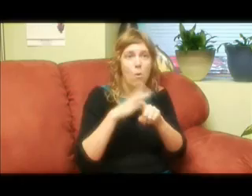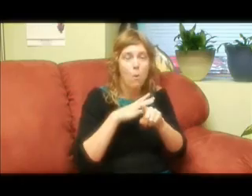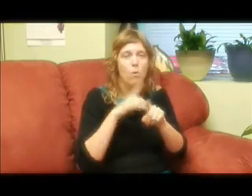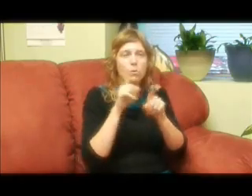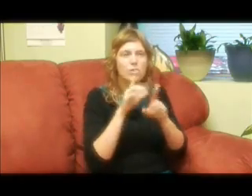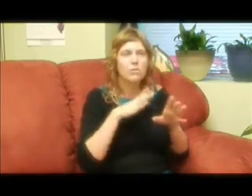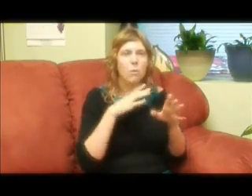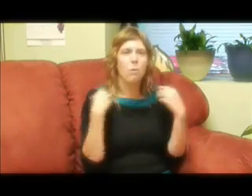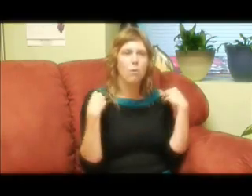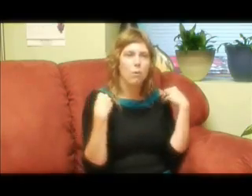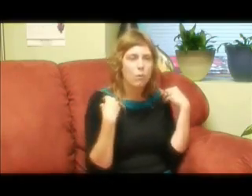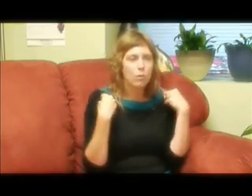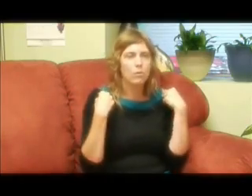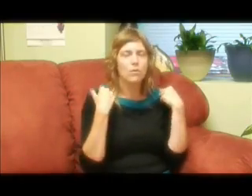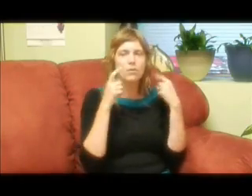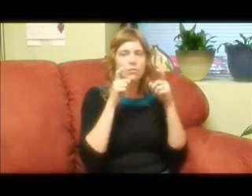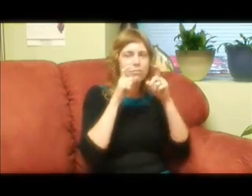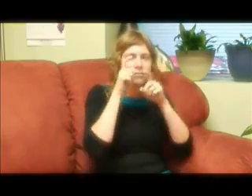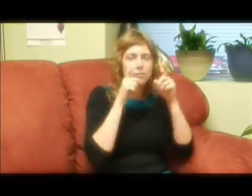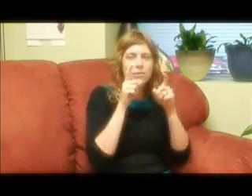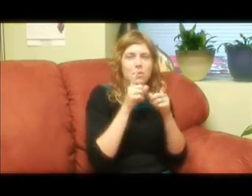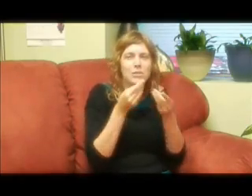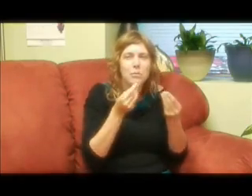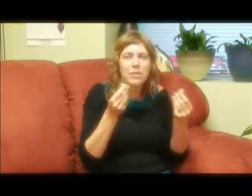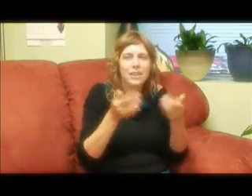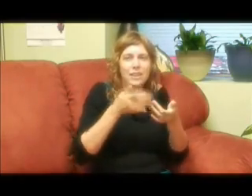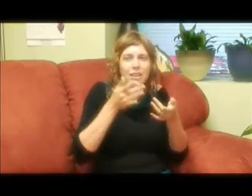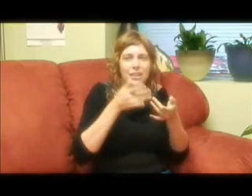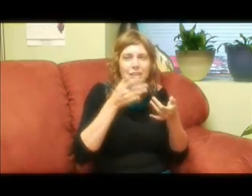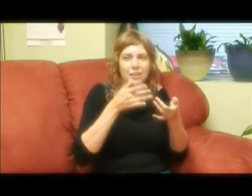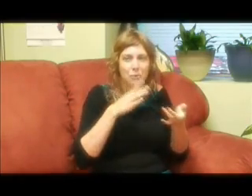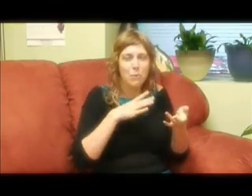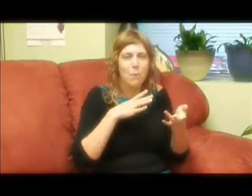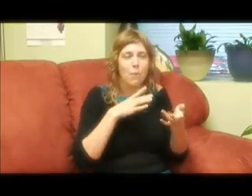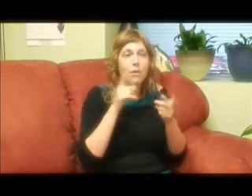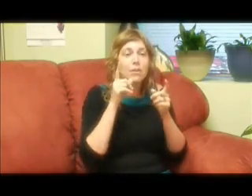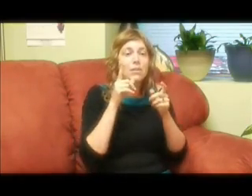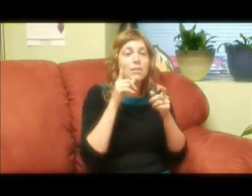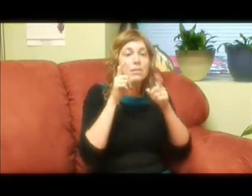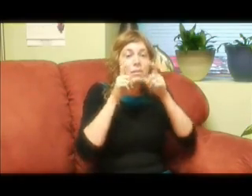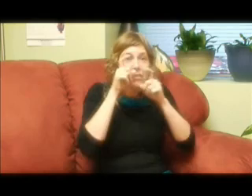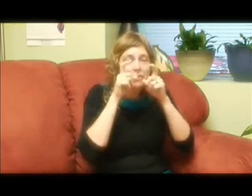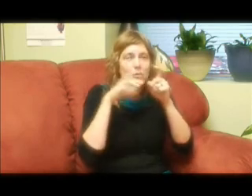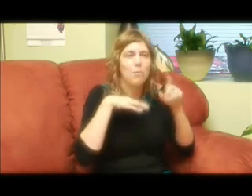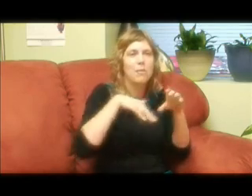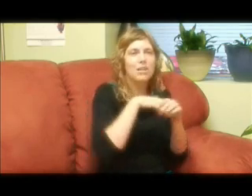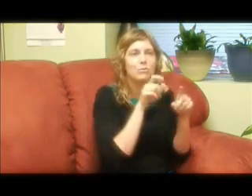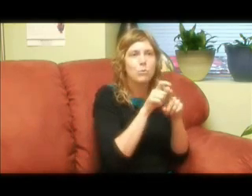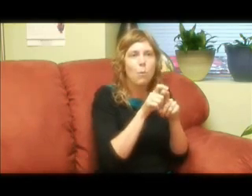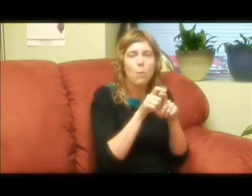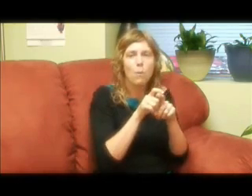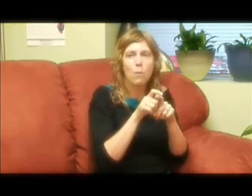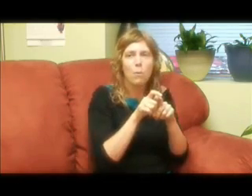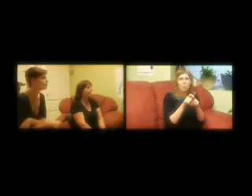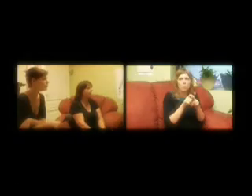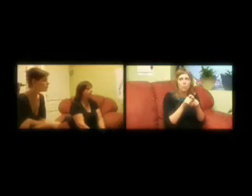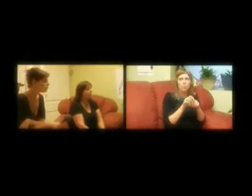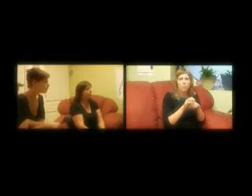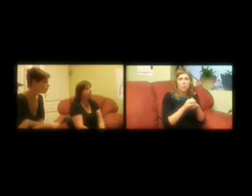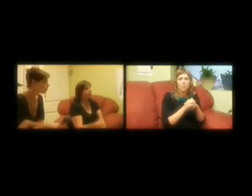langue maternelle. Il n'y a pas seulement les mots et les signes, il y a beaucoup de subtilités qui se trouvent dans le corps, pas